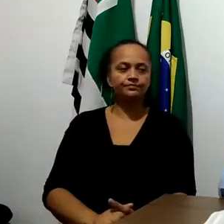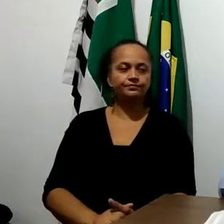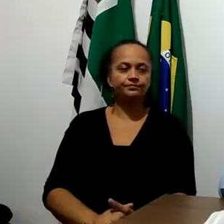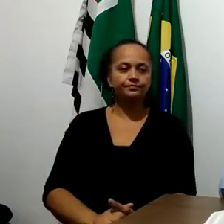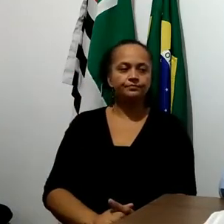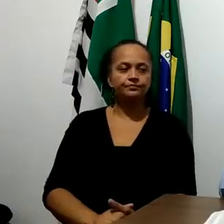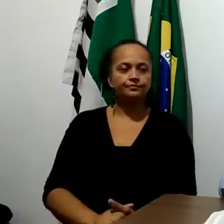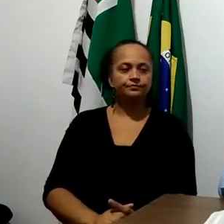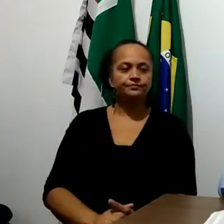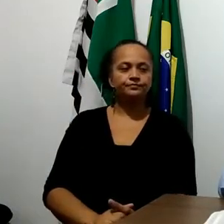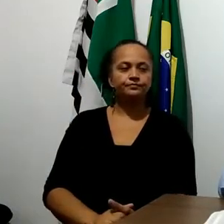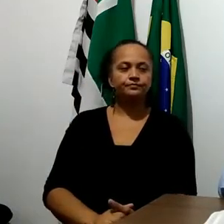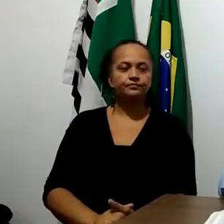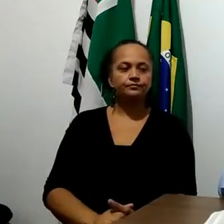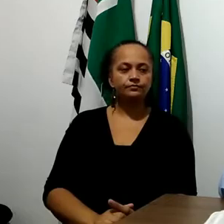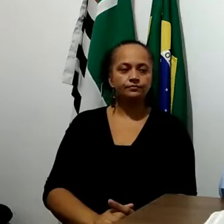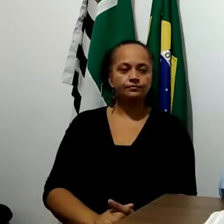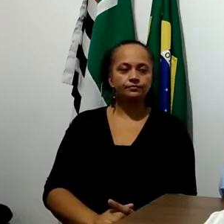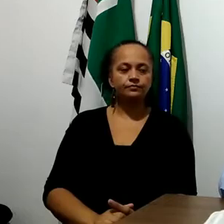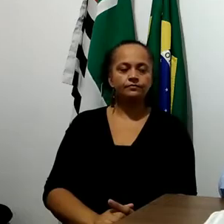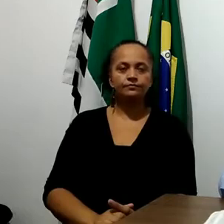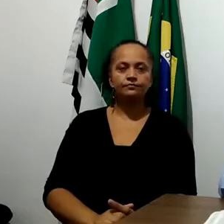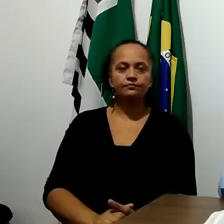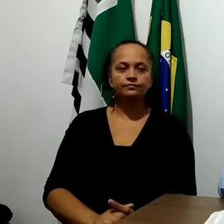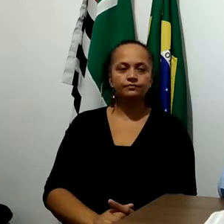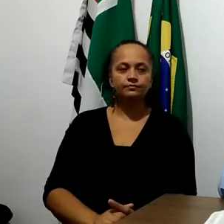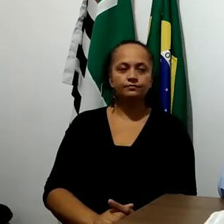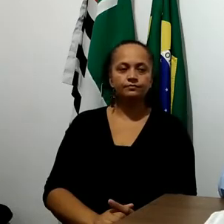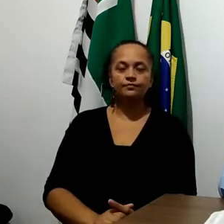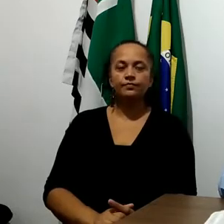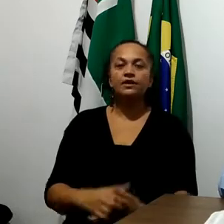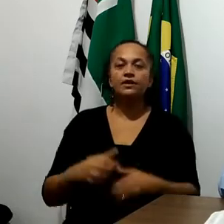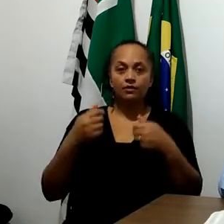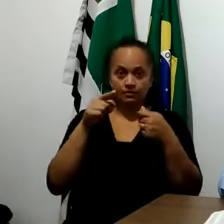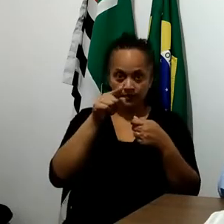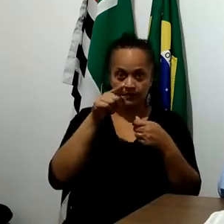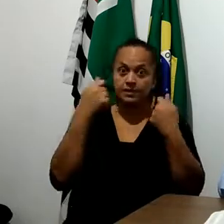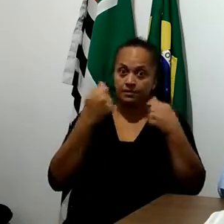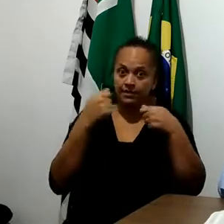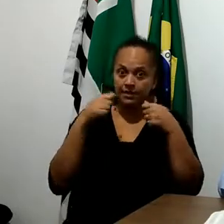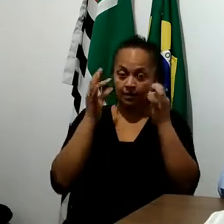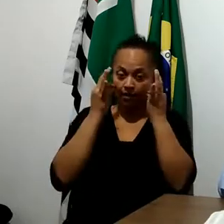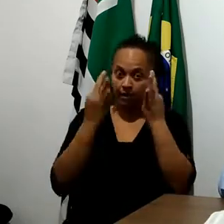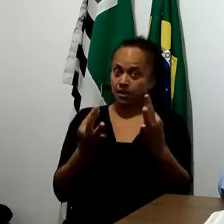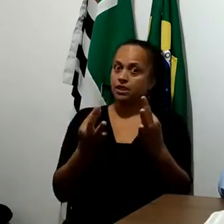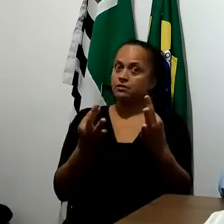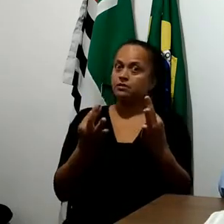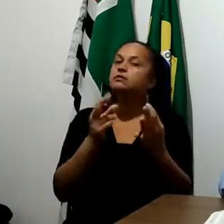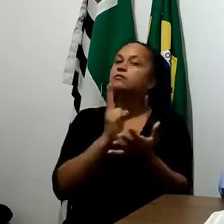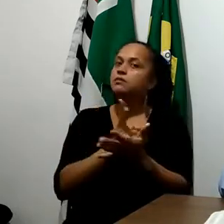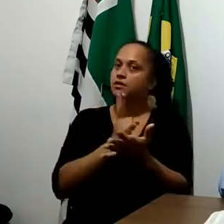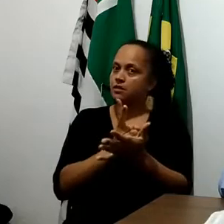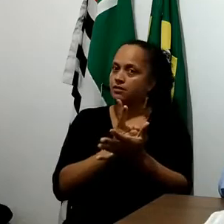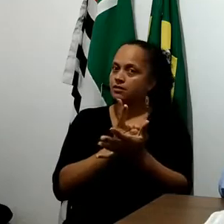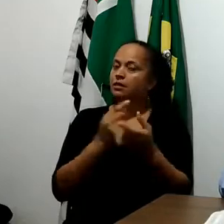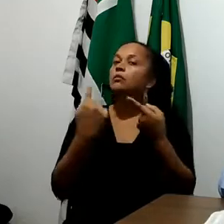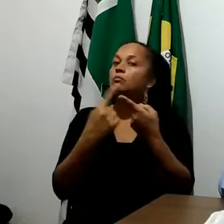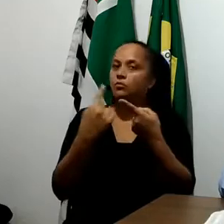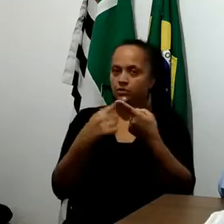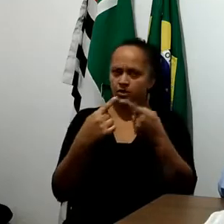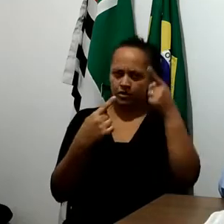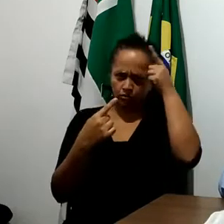5, versículo 8, diz assim, ó: sede sóbrio e vigilantes, porque o diabo,